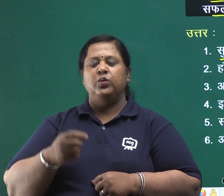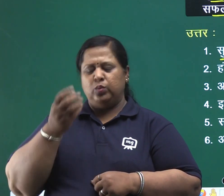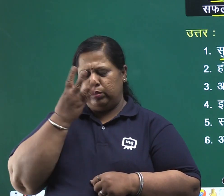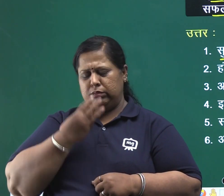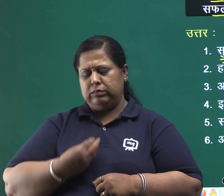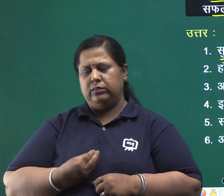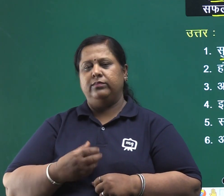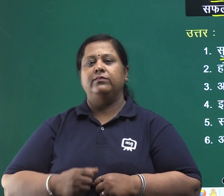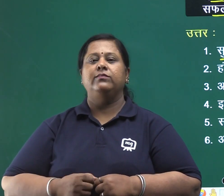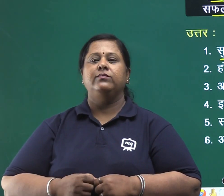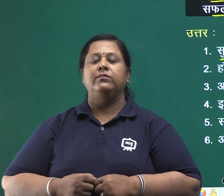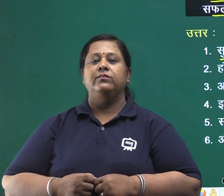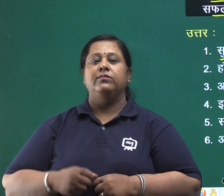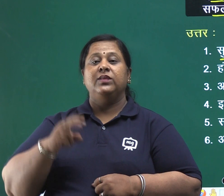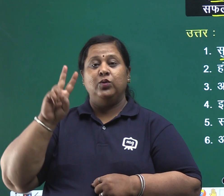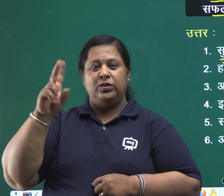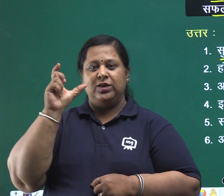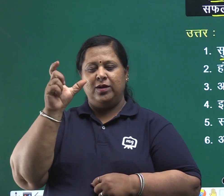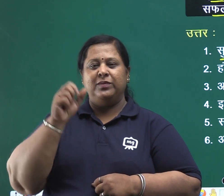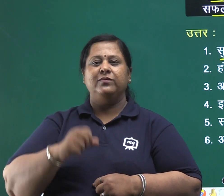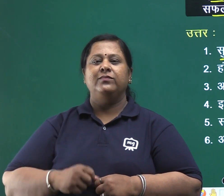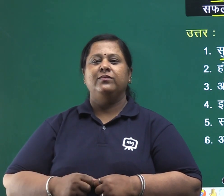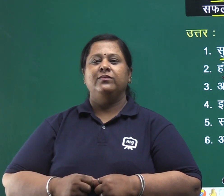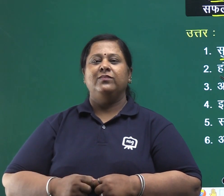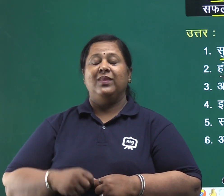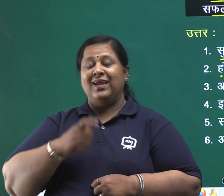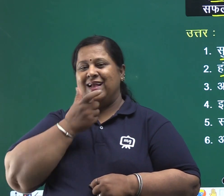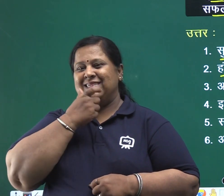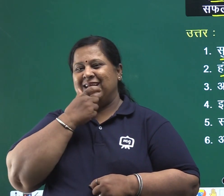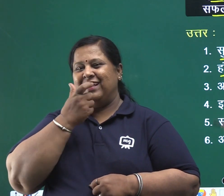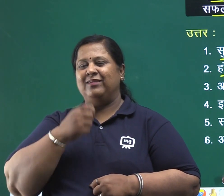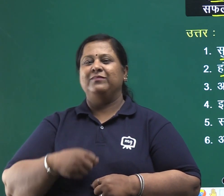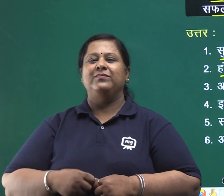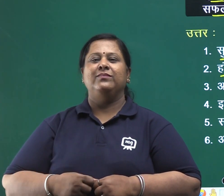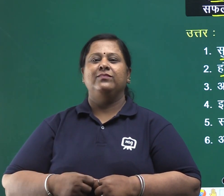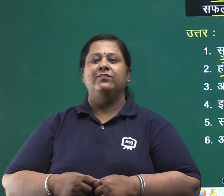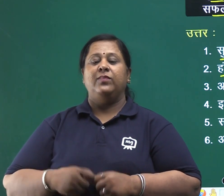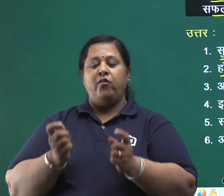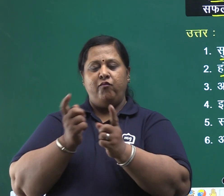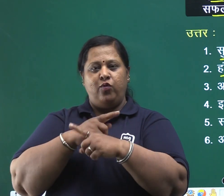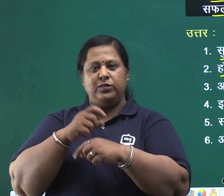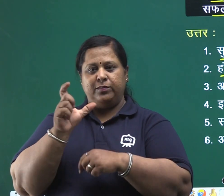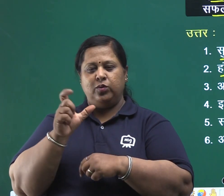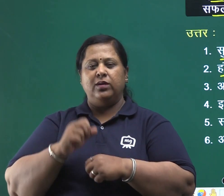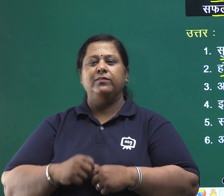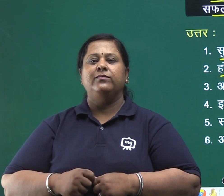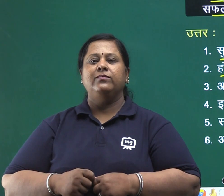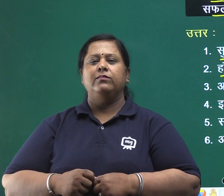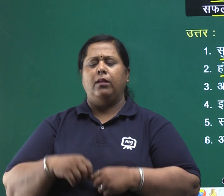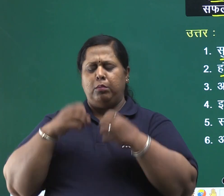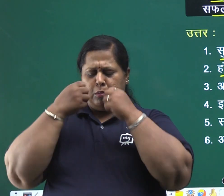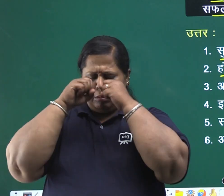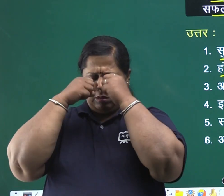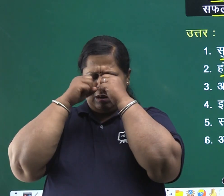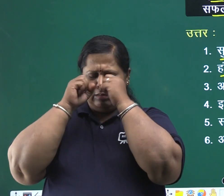दुख। दूसरा शब्द हंसना, विलोम शब्द होगा